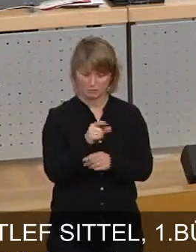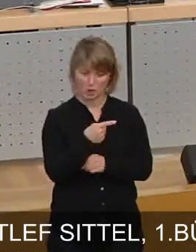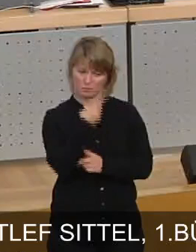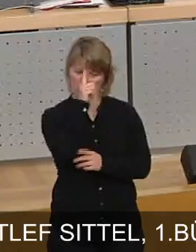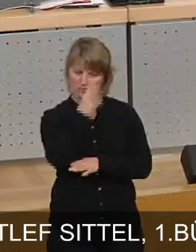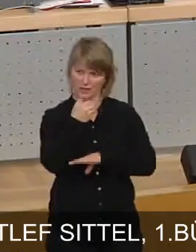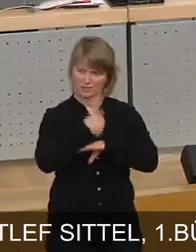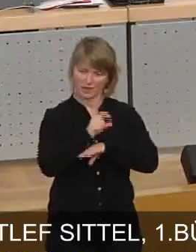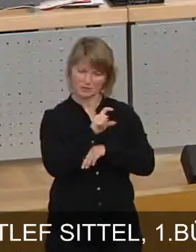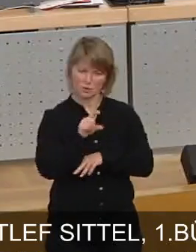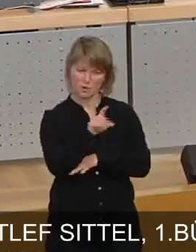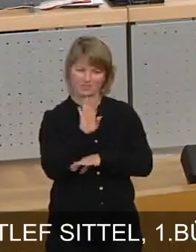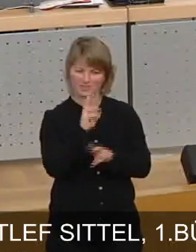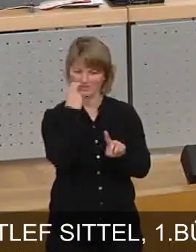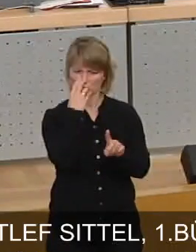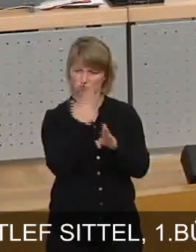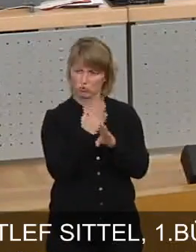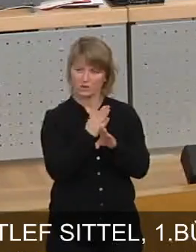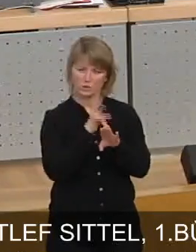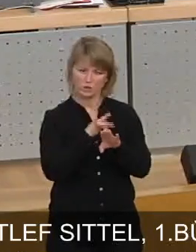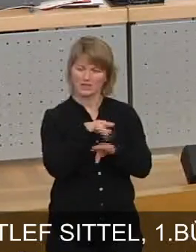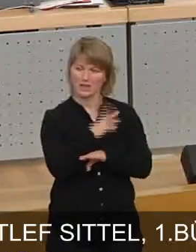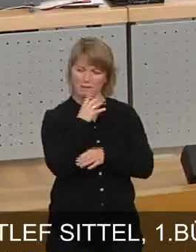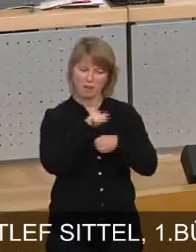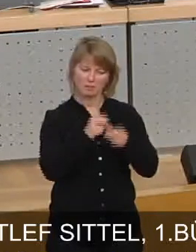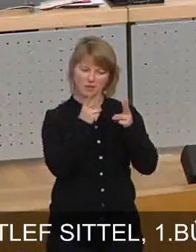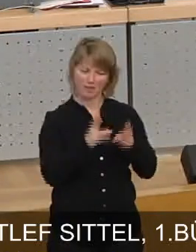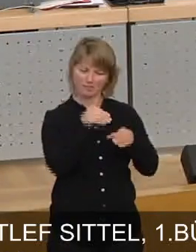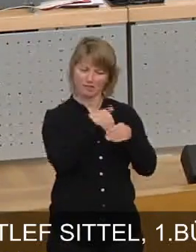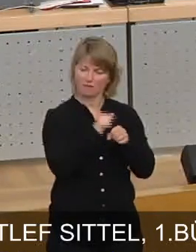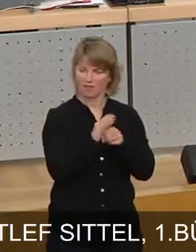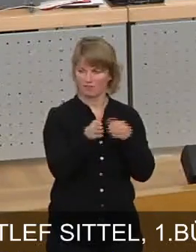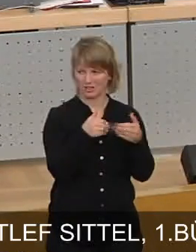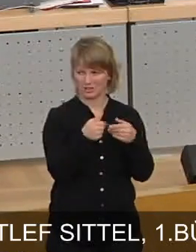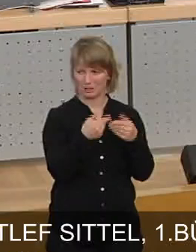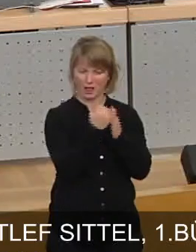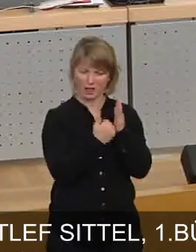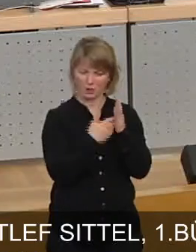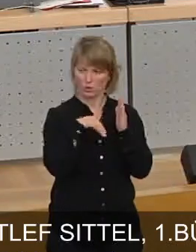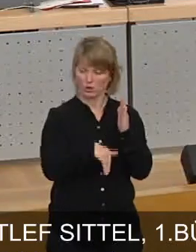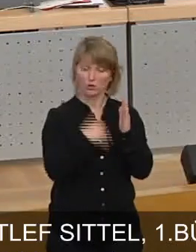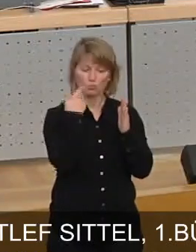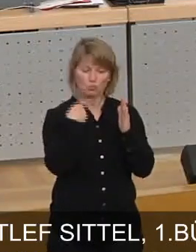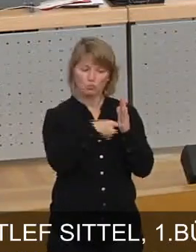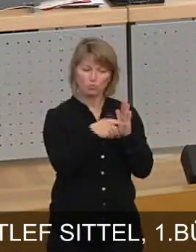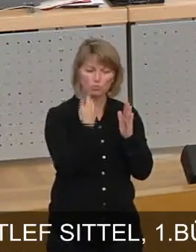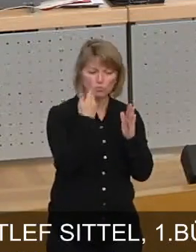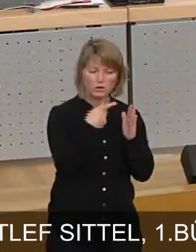dabei bemüht sind, im Rahmen der flexiblen Regelung des Beamtenrechts Polizeibeamte zum Längerverbleiben auf